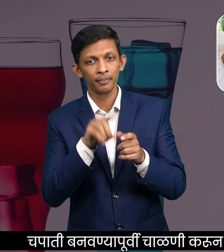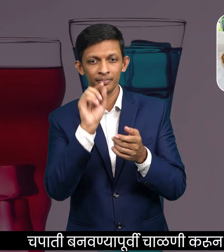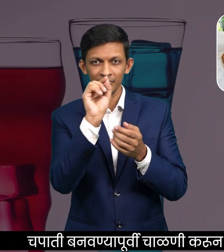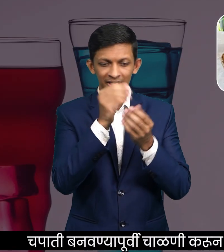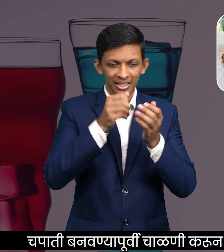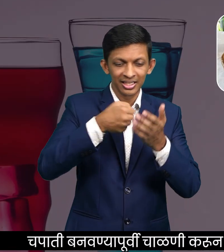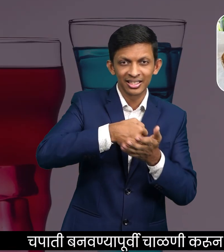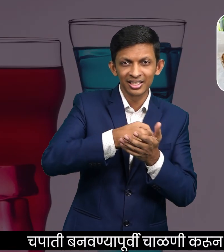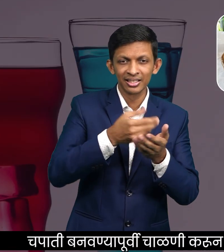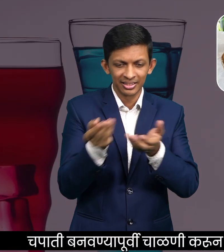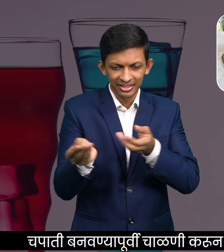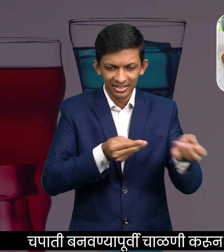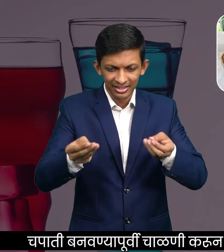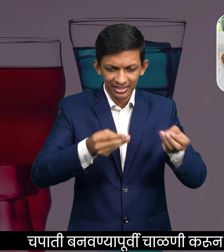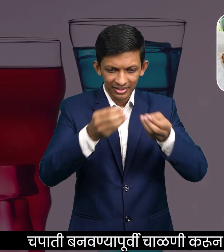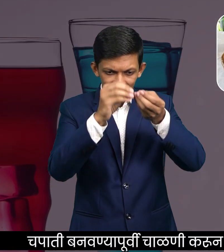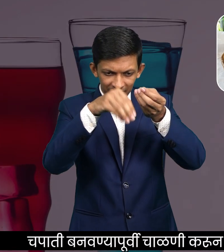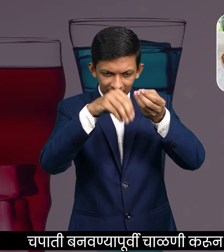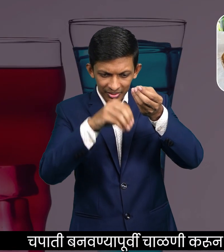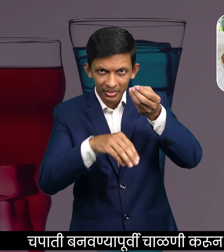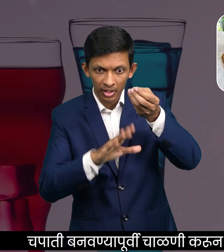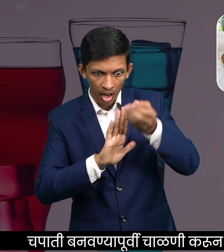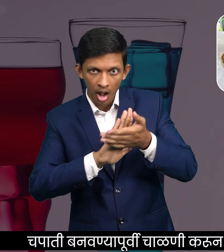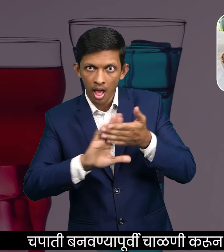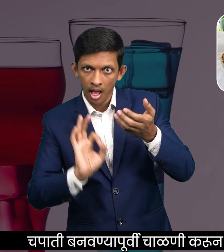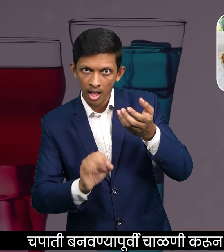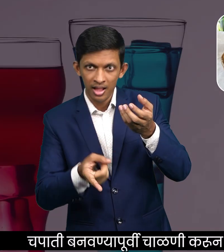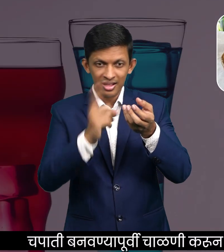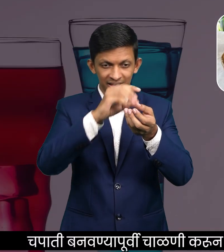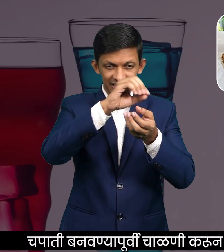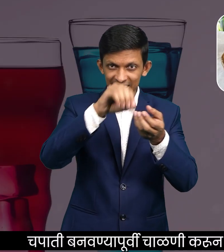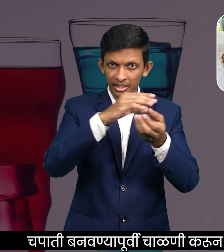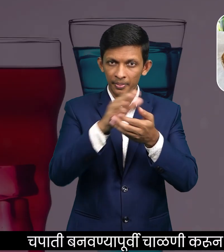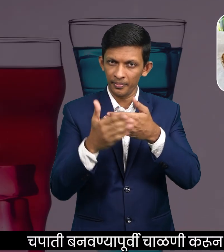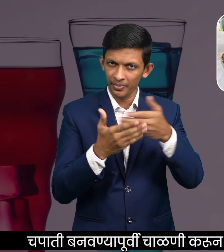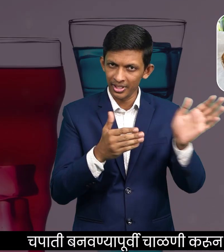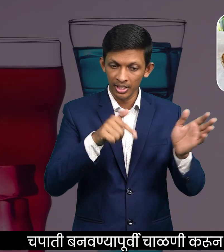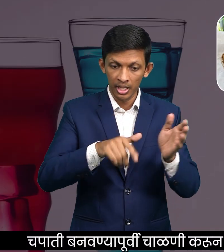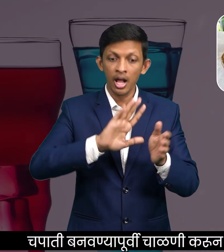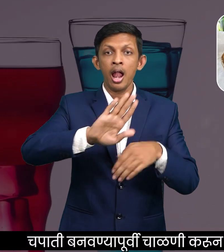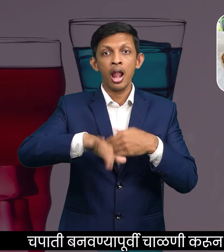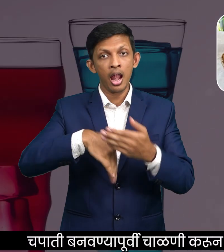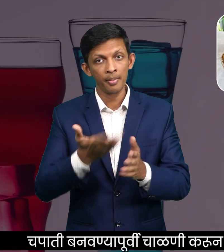चपाती बनवण्यापूर्वी चाळणी करून पिठातील किडे आणि साल काढून टाकतो.